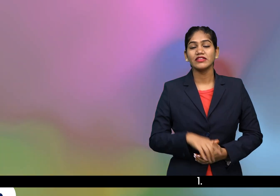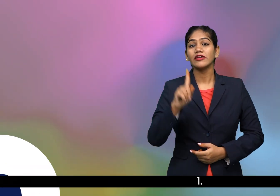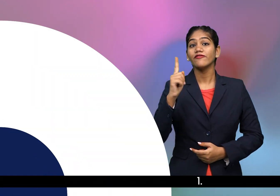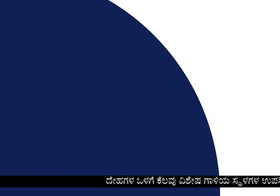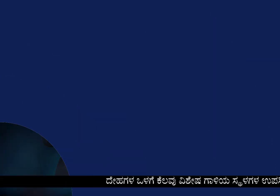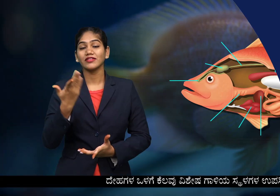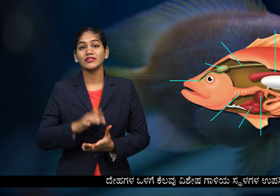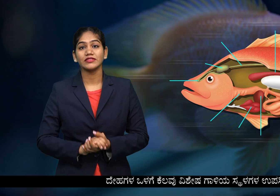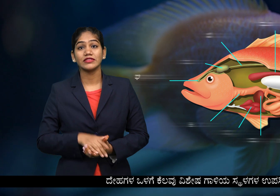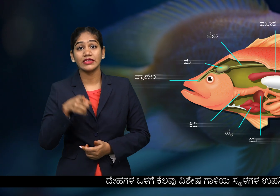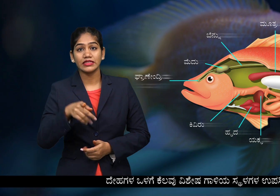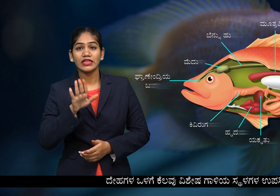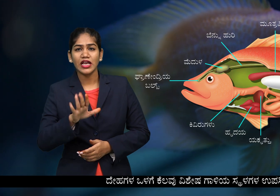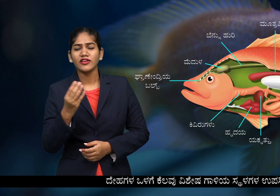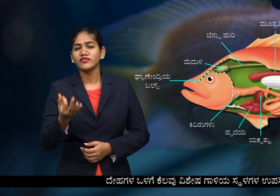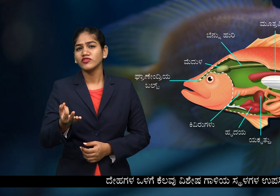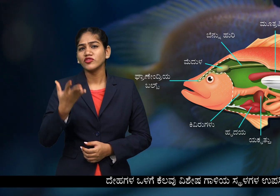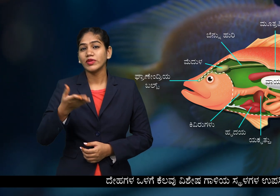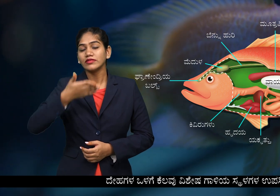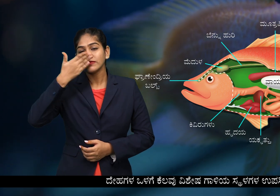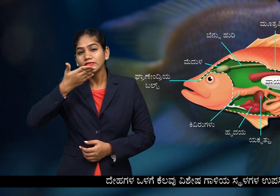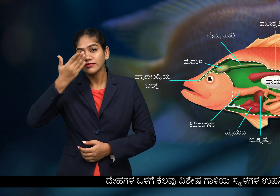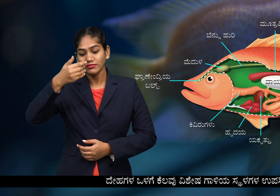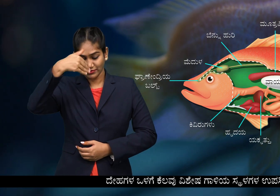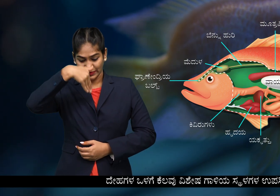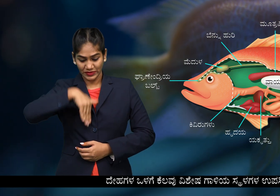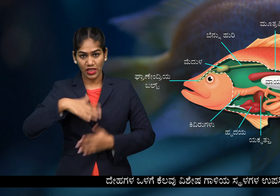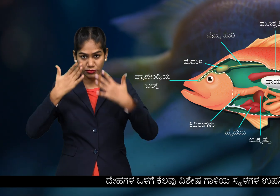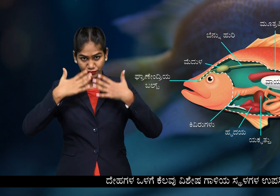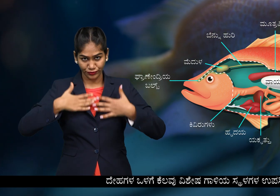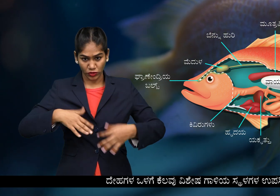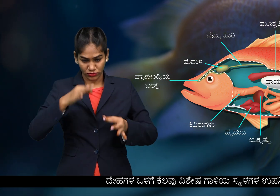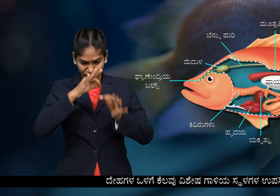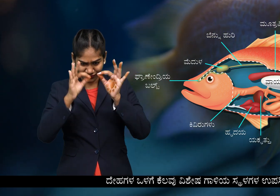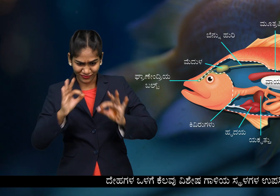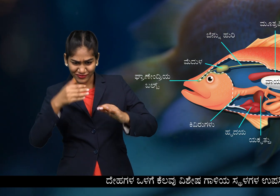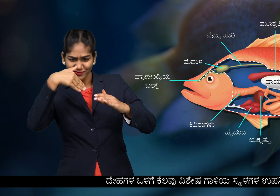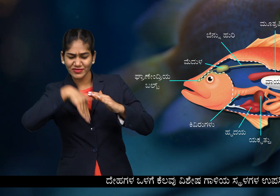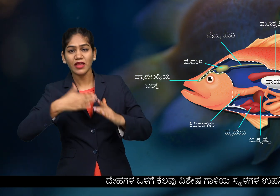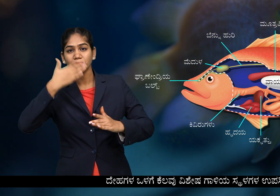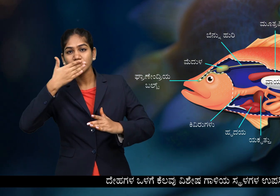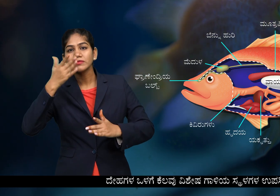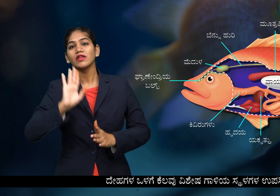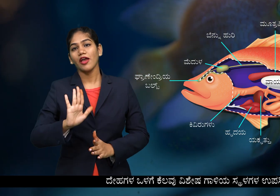1. ದೇಹಗಳ ಒಳಗೆ ಕೆಲವು ವಿಶೇಷ ಗಾಳಿಯ ಸ್ಥಳಗಳ ಉಪಸ್ಥಿತಿ.